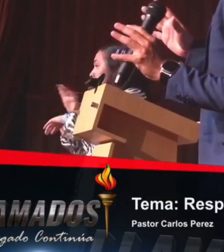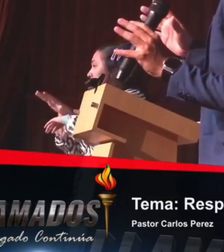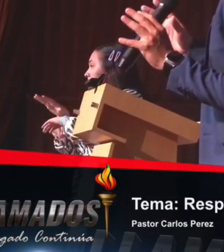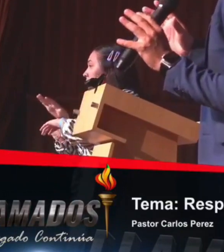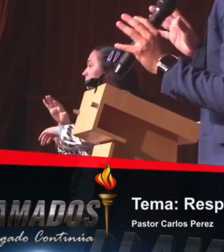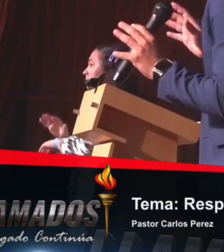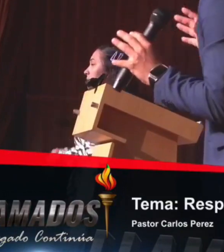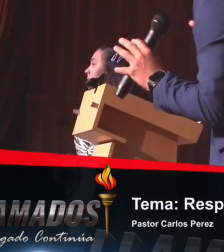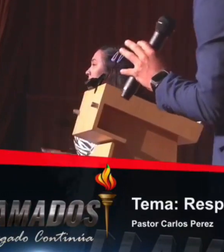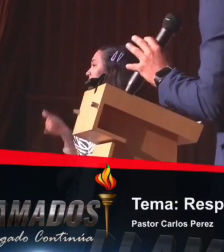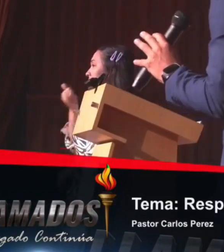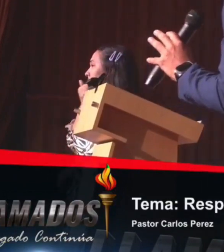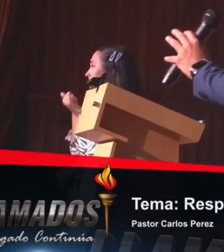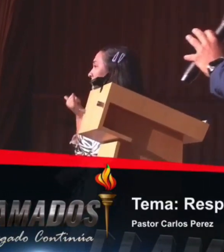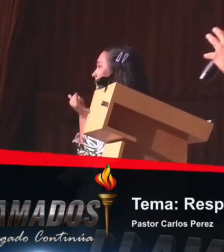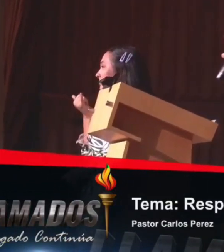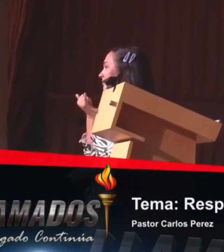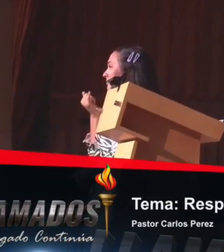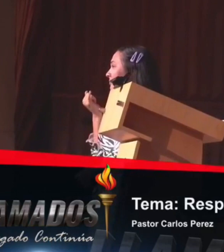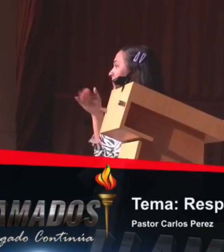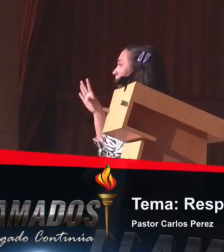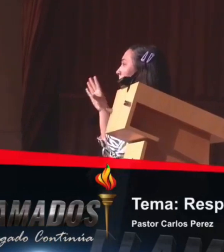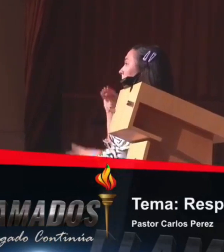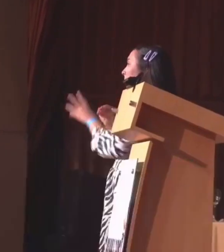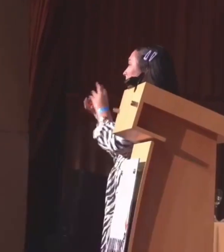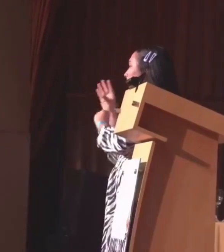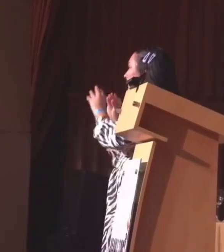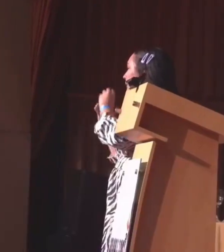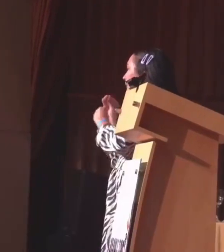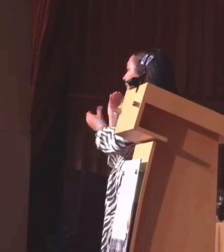Ya se encendieron por aquí.